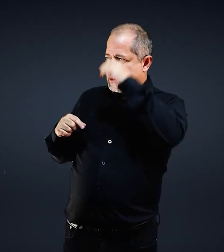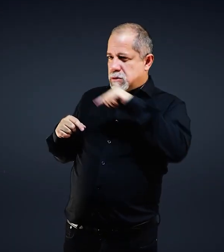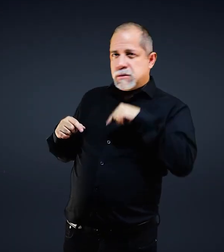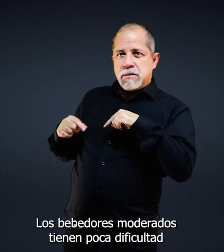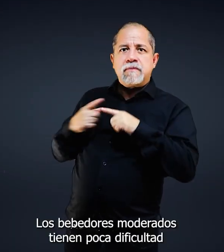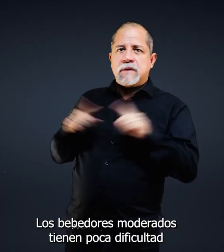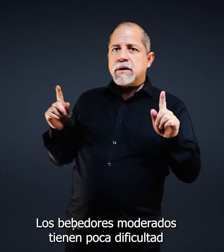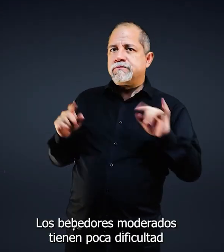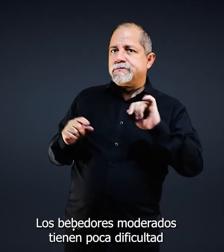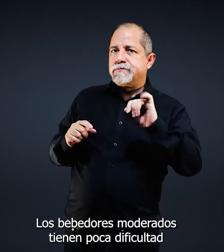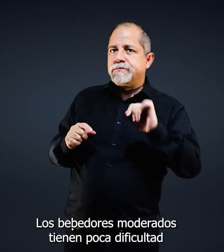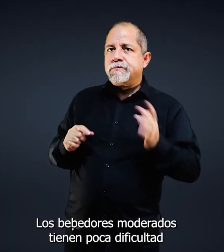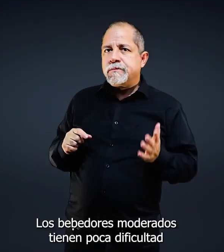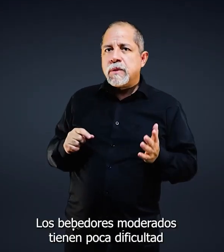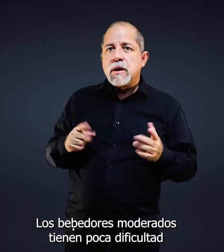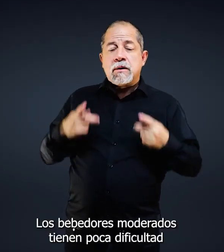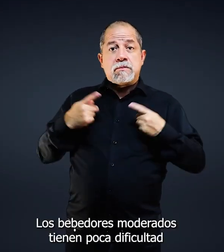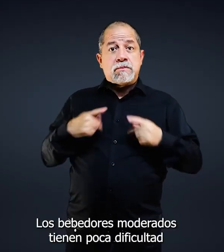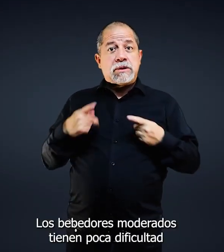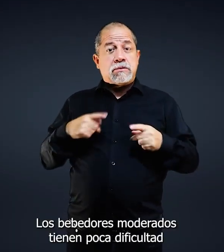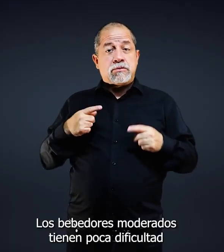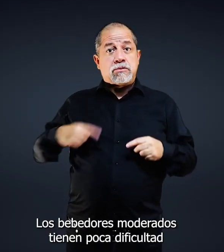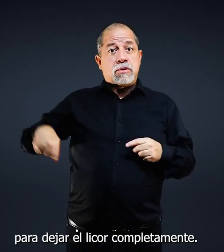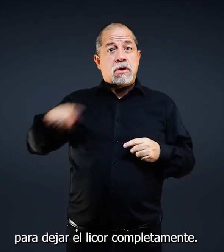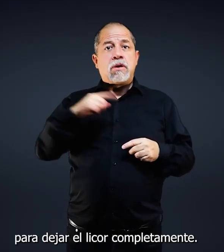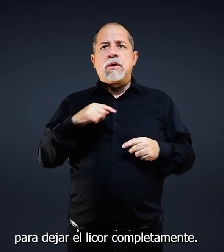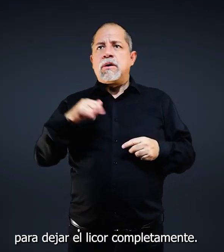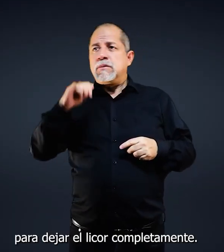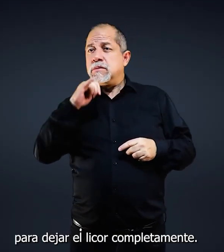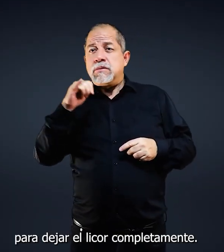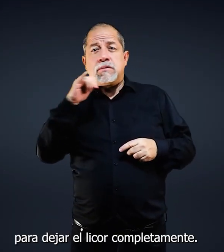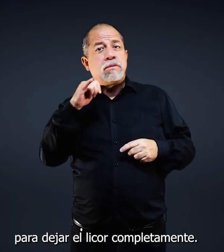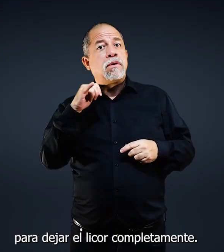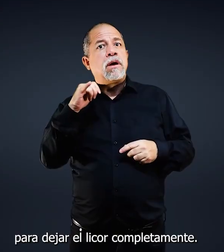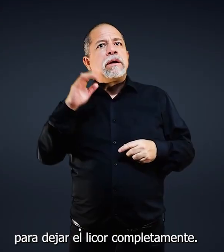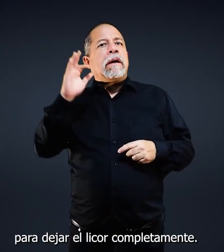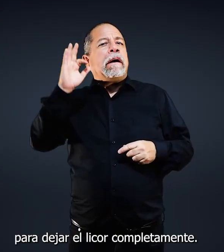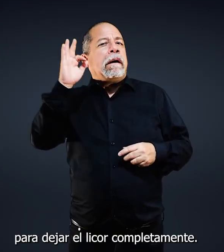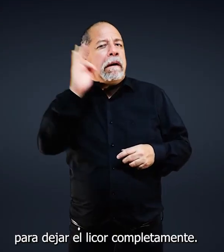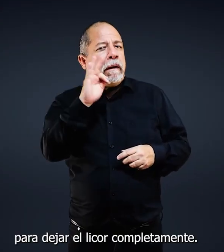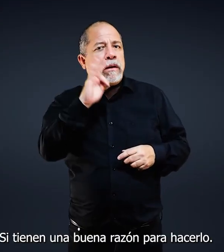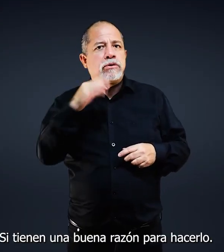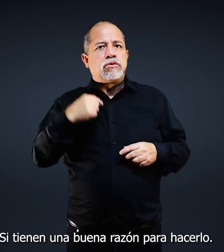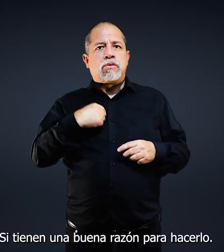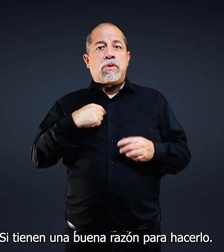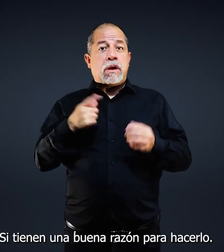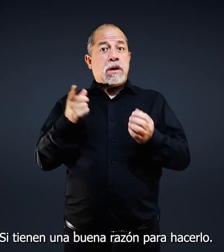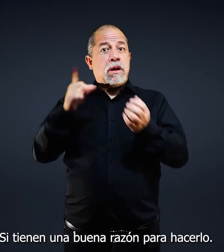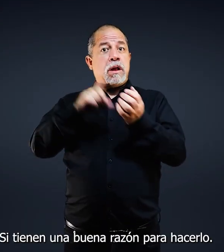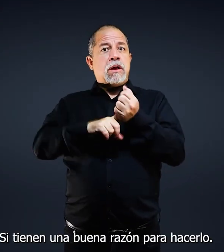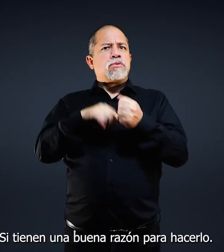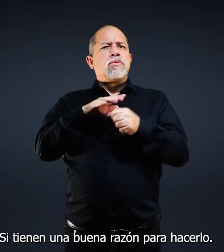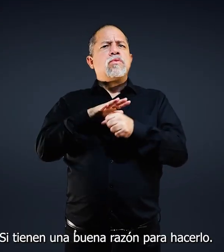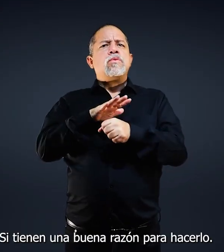Los bebedores moderados tienen poca dificultad para dejar el licor completamente, si tienen una buena razón para hacerlo.